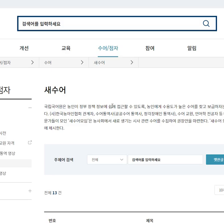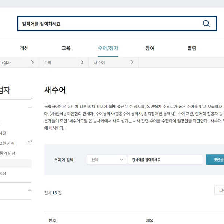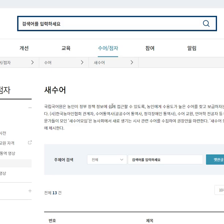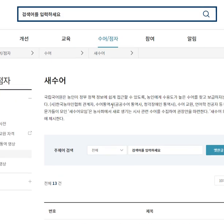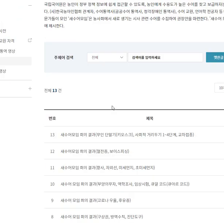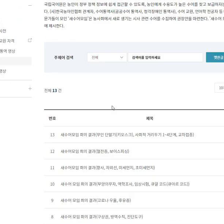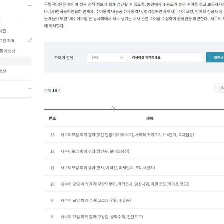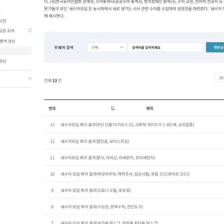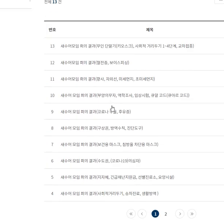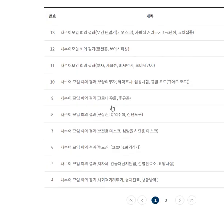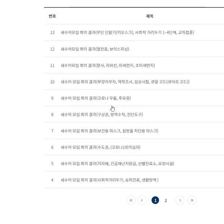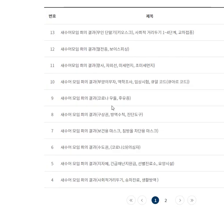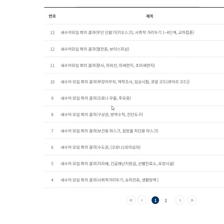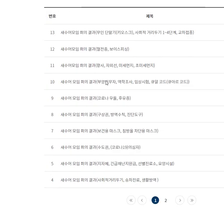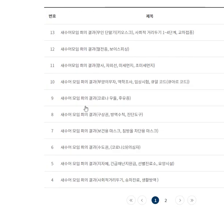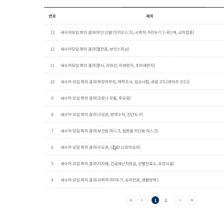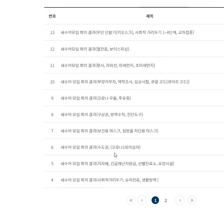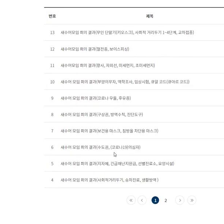어, 대부분은